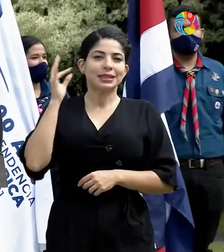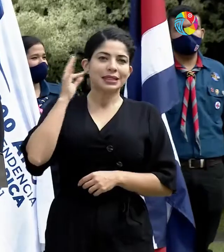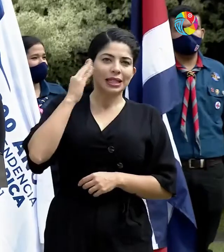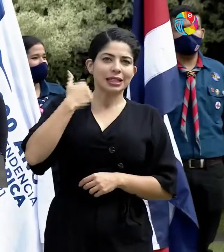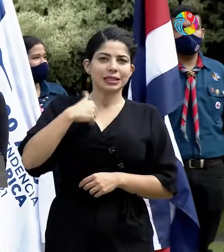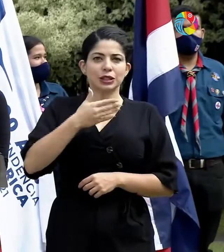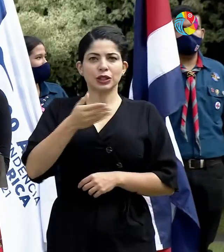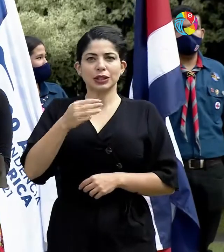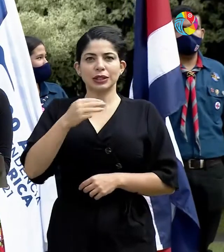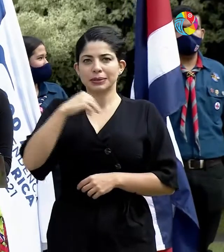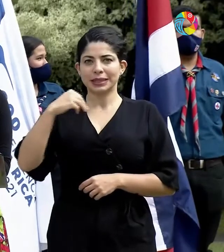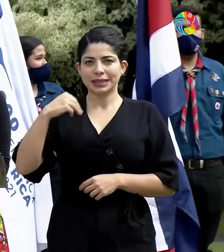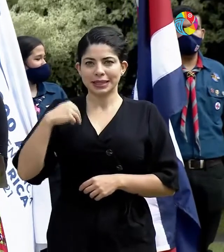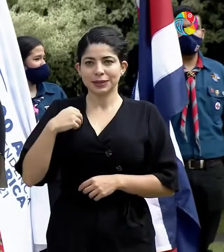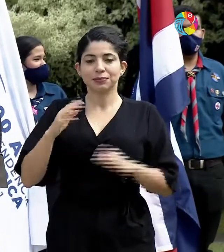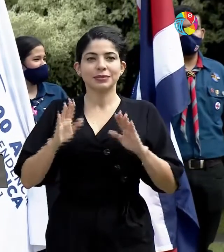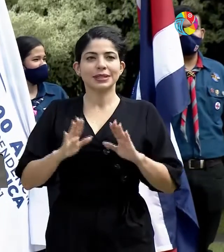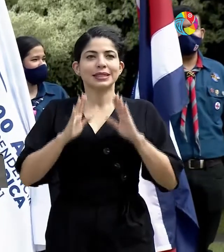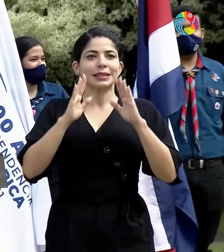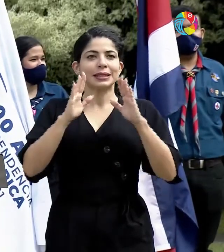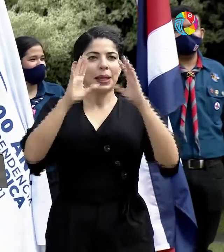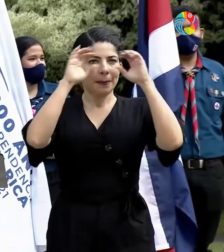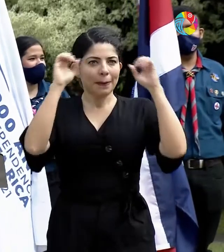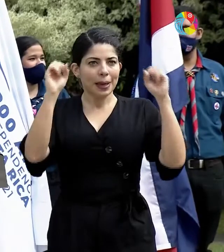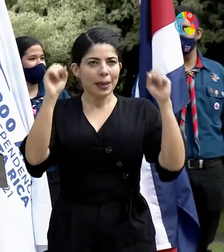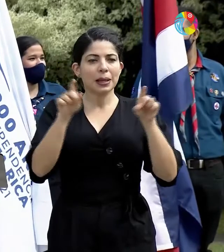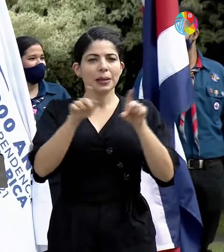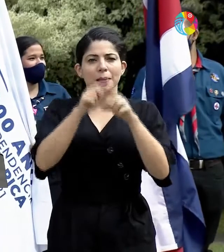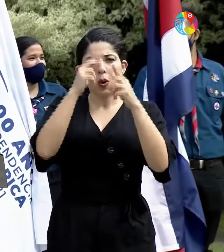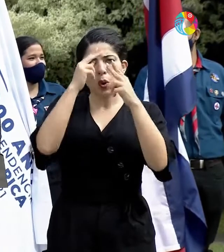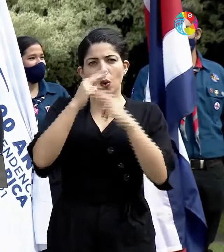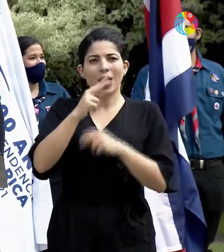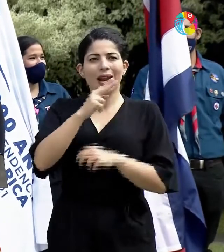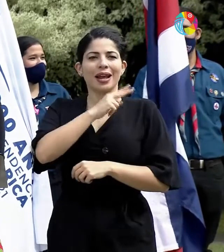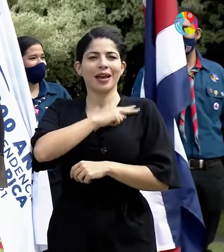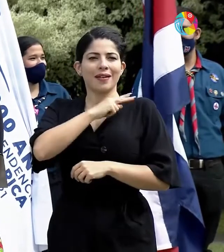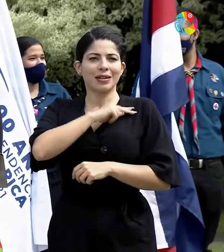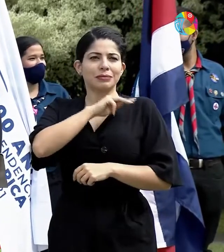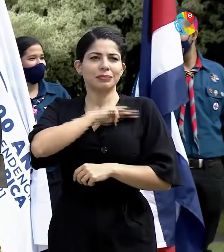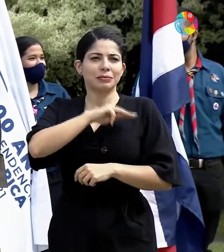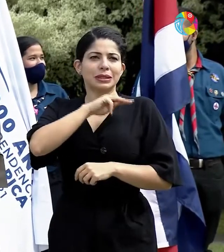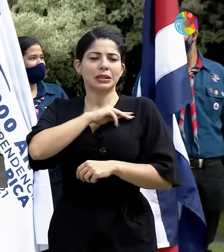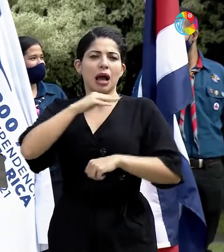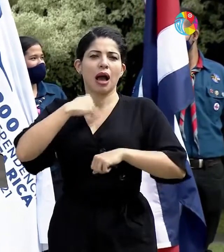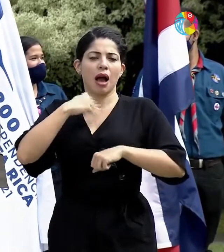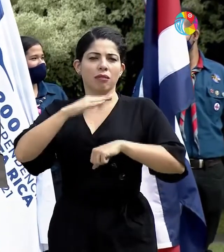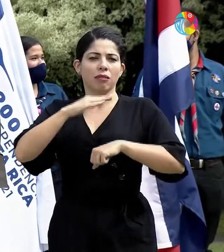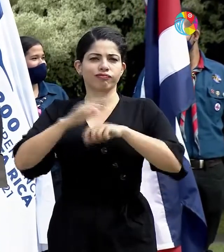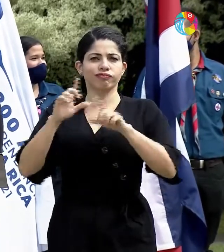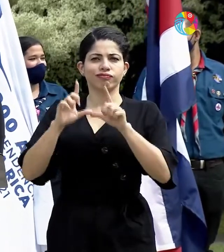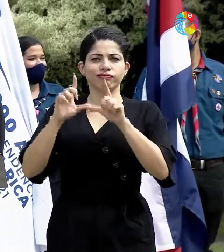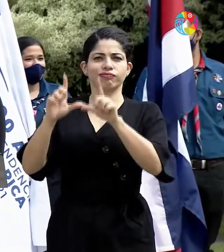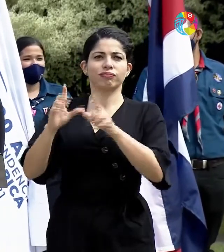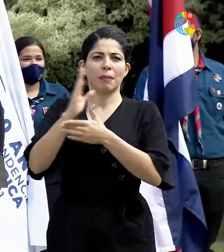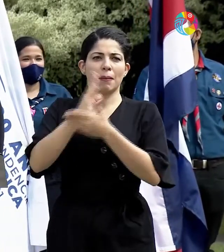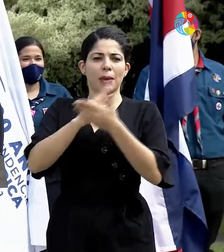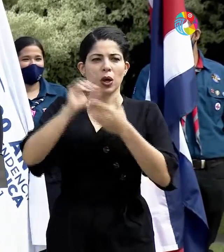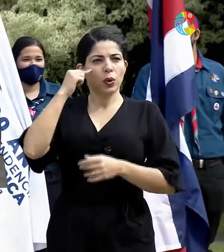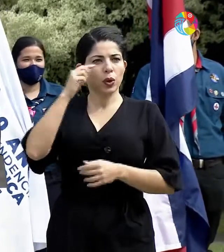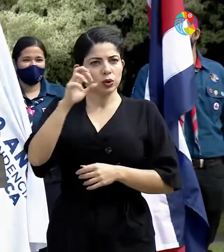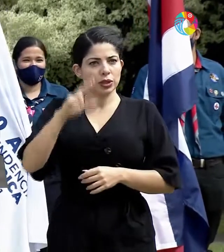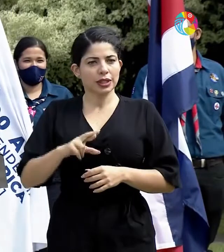ministros, excelentísimos señores embajadores y honorables jefes de misión acreditados ante el Gobierno de la República, señoras y